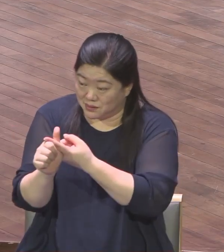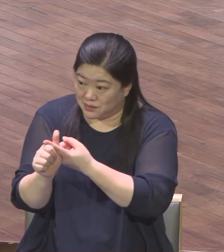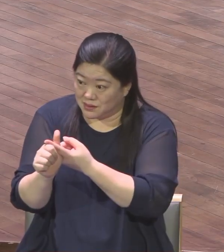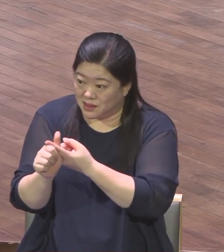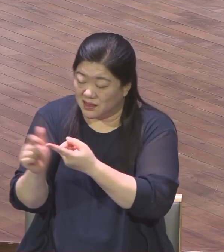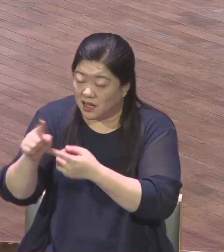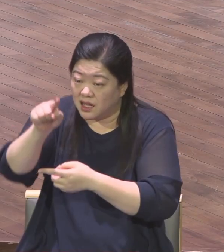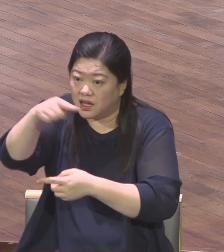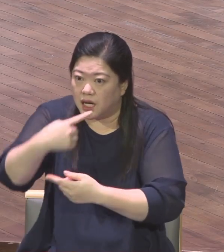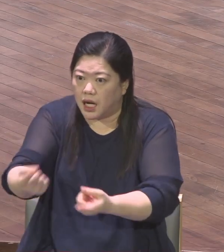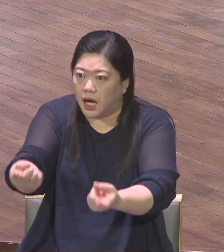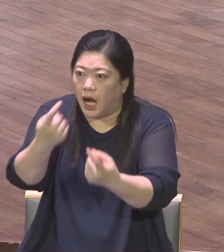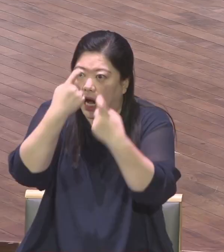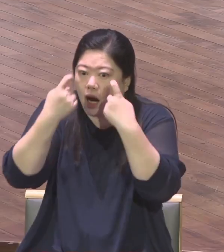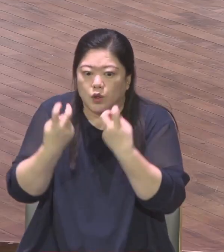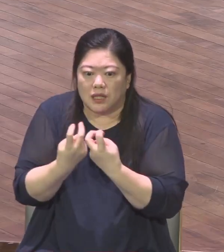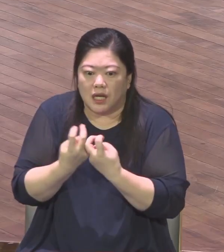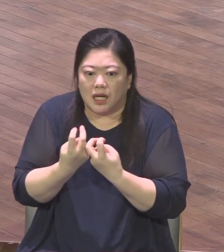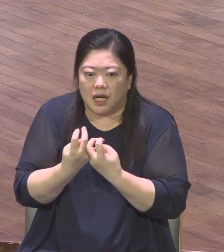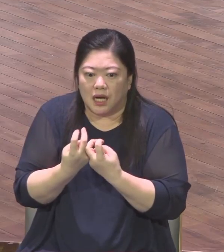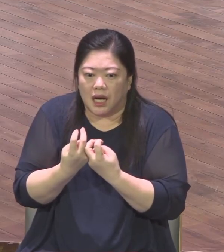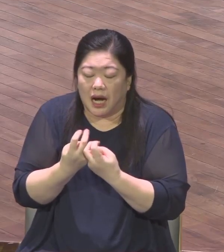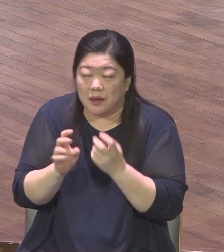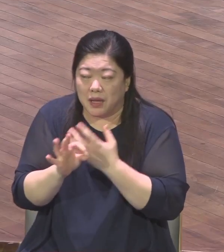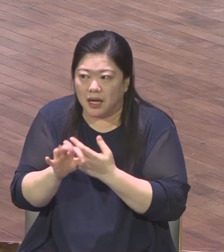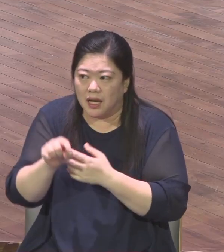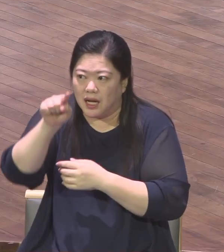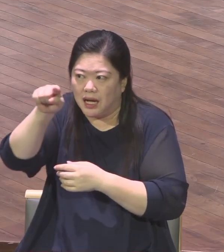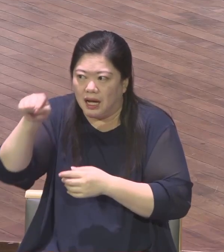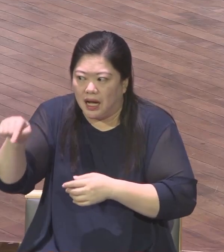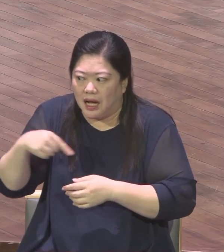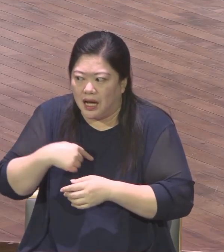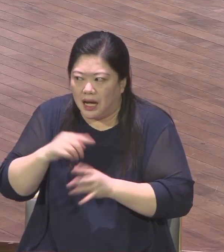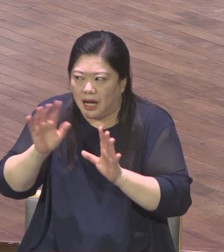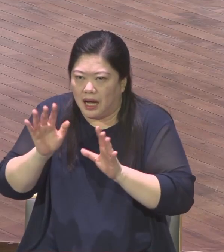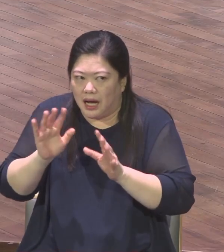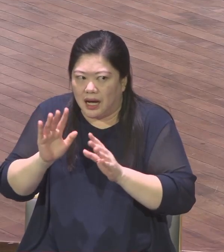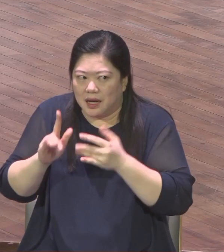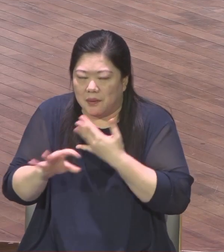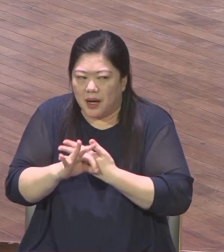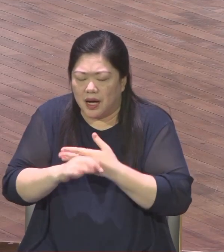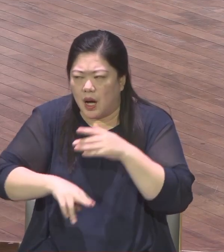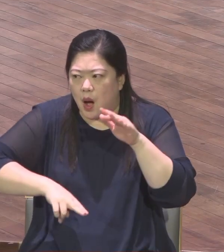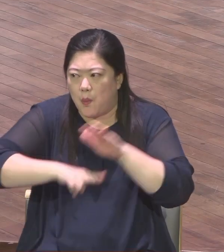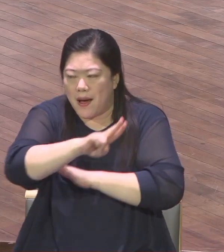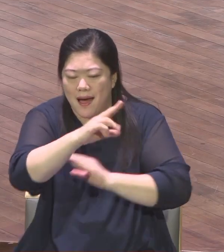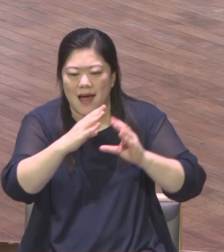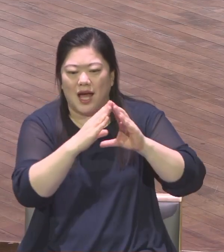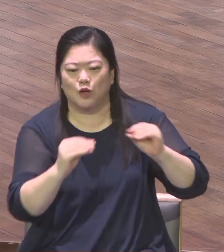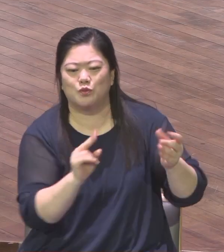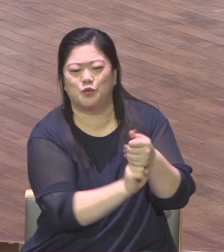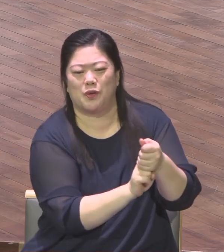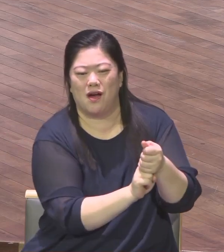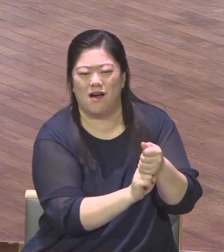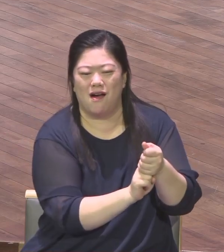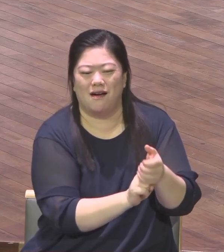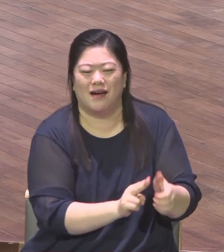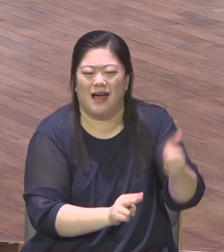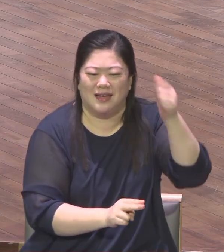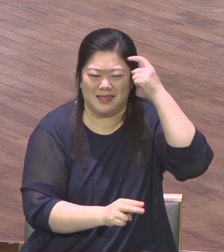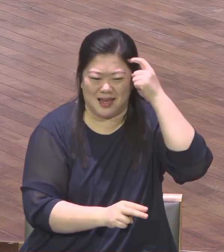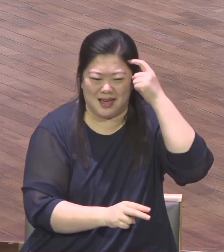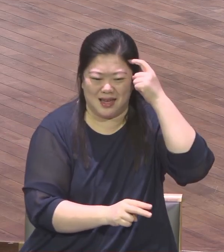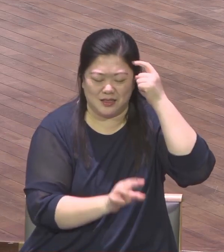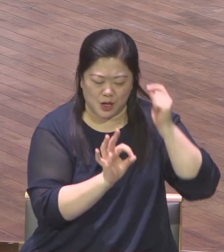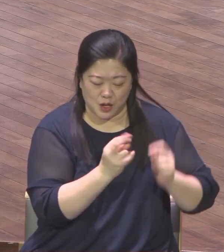올 거니까 애굽으로 도망가기 낫지 않겠냐. 애굽으로 가자. 애굽으로 피난 가자는 요한이